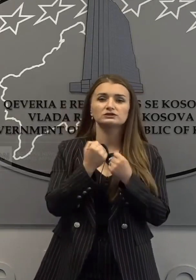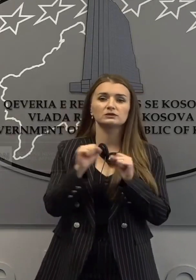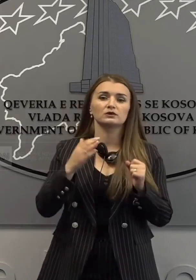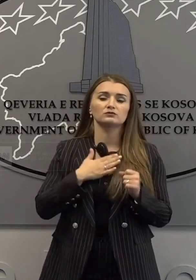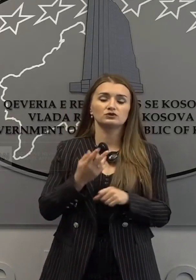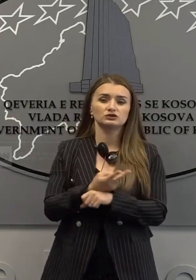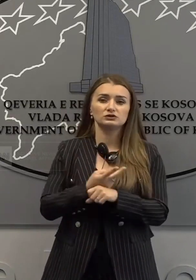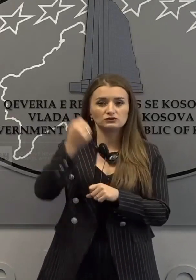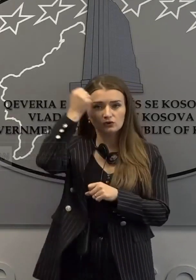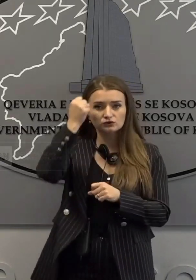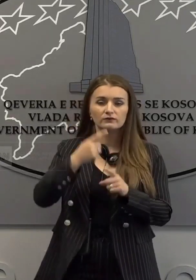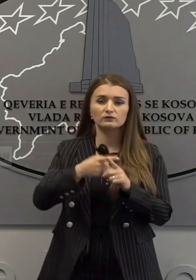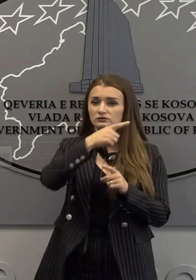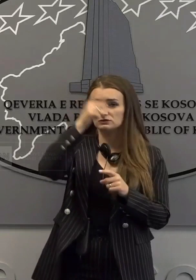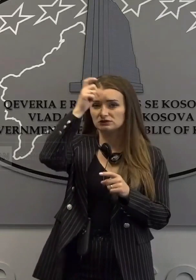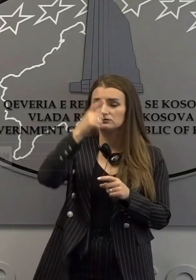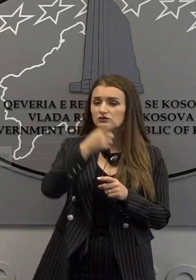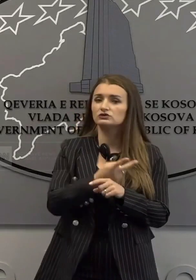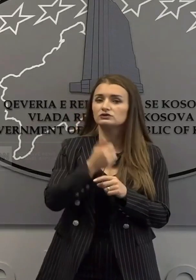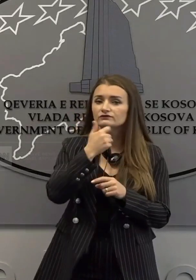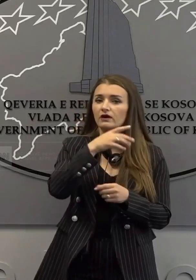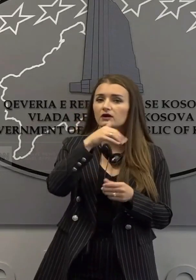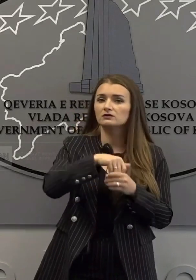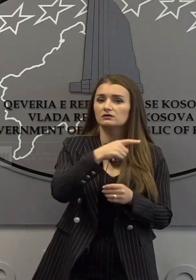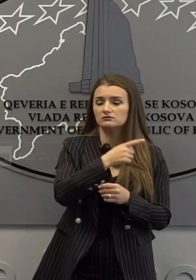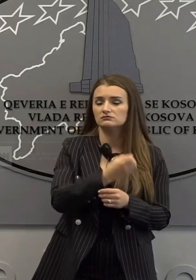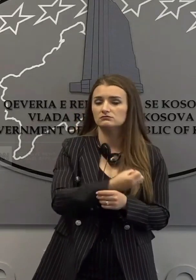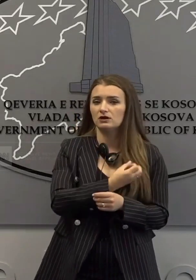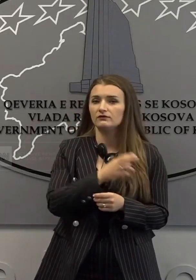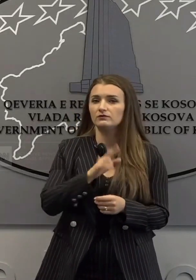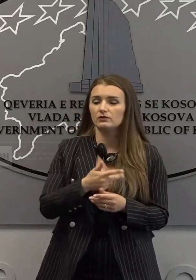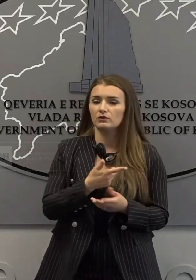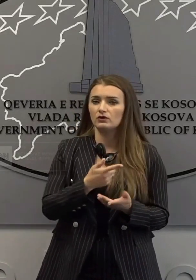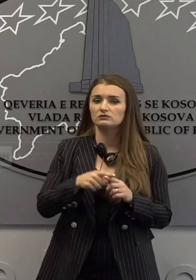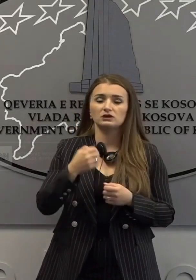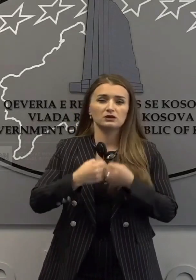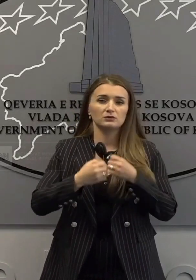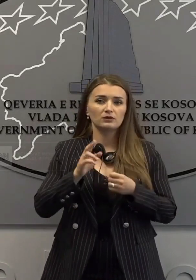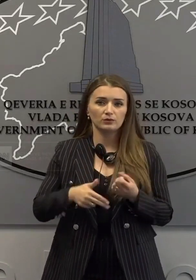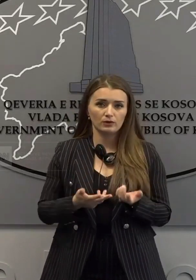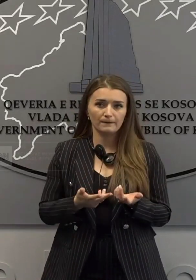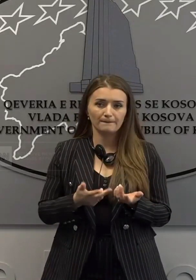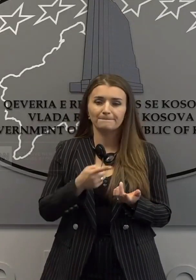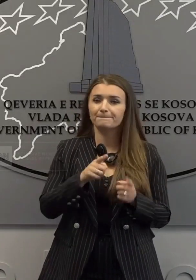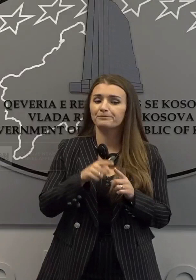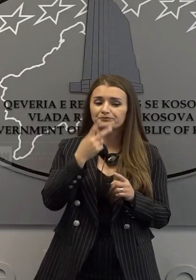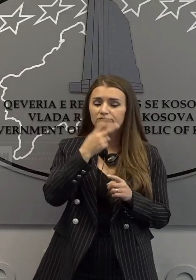dhe një shtet mafioz si Serbia, e cila e ka këtë presidentin krye që